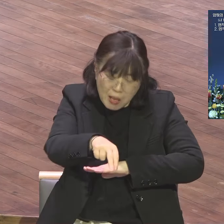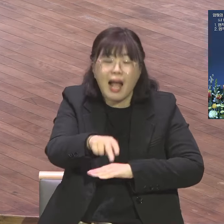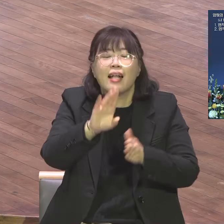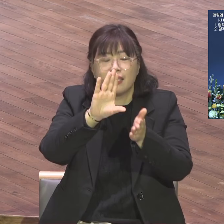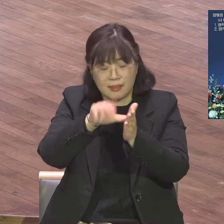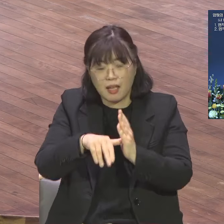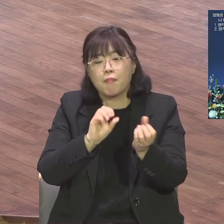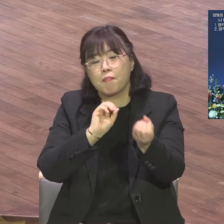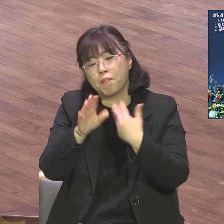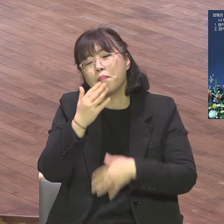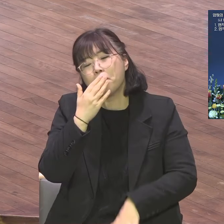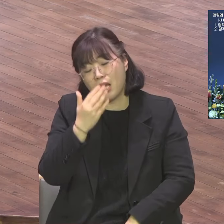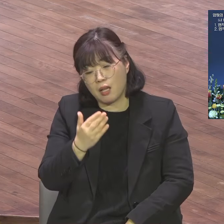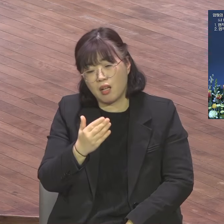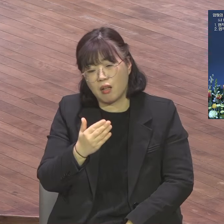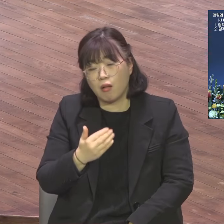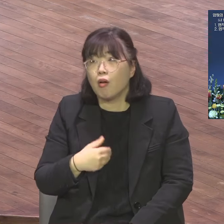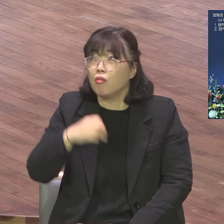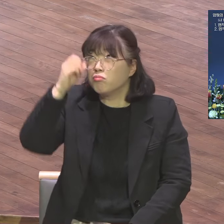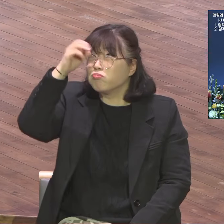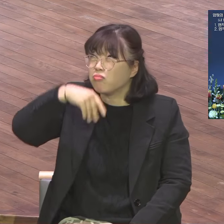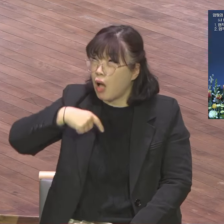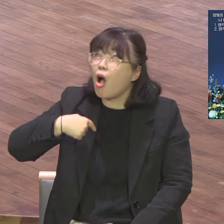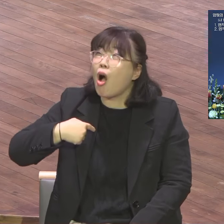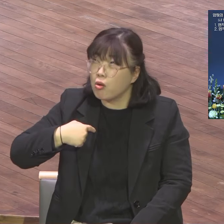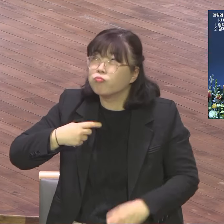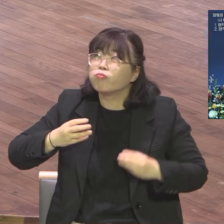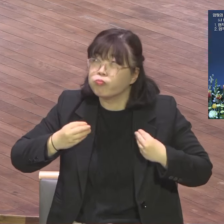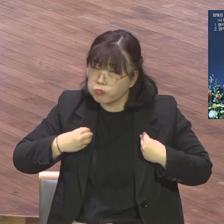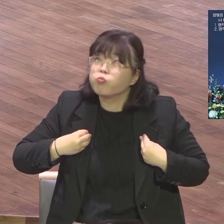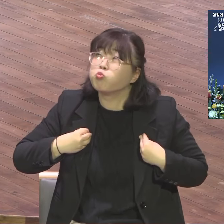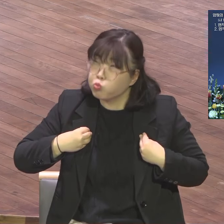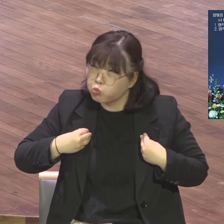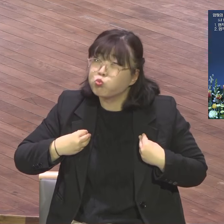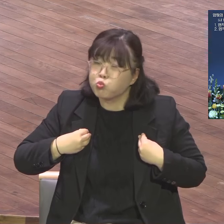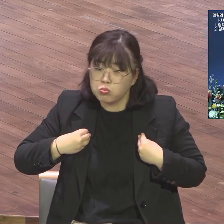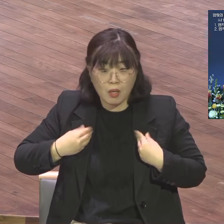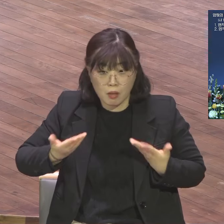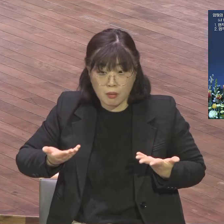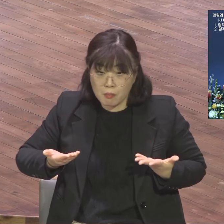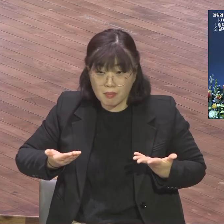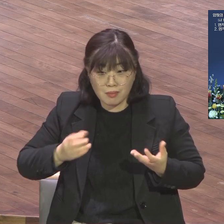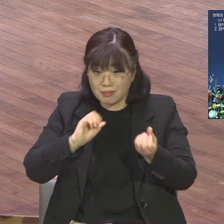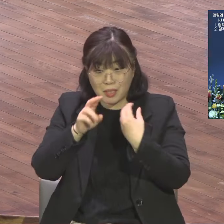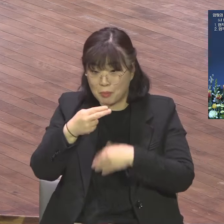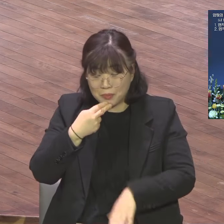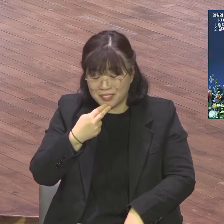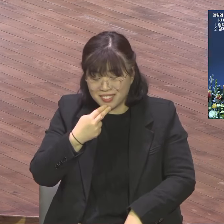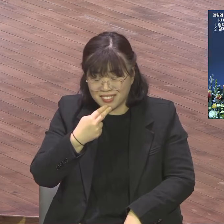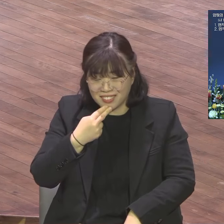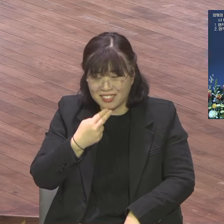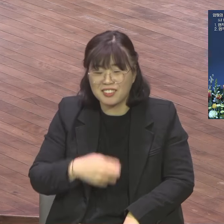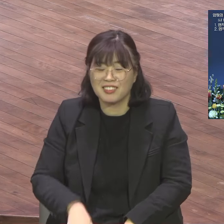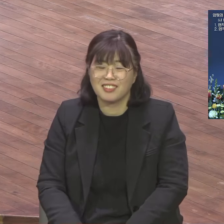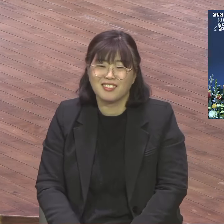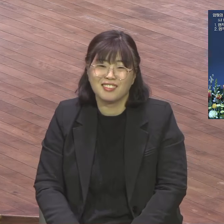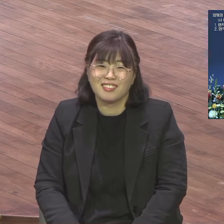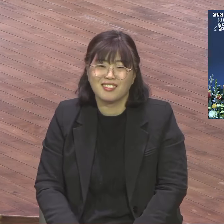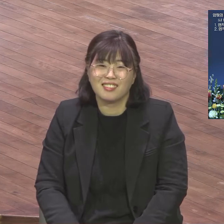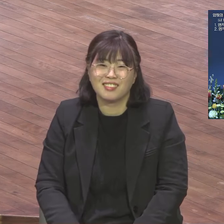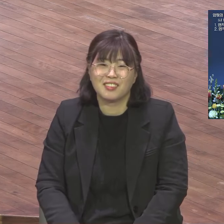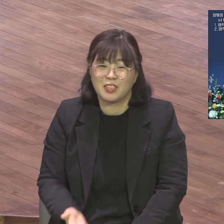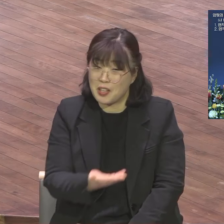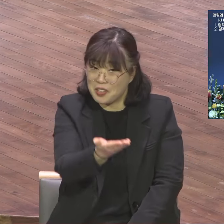체험하게 되어 있어요. 그래서 사역과 삶의 모든 모든 장막터를 넓히고